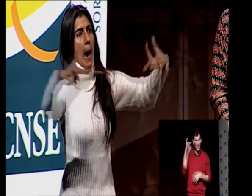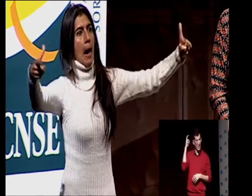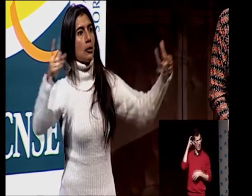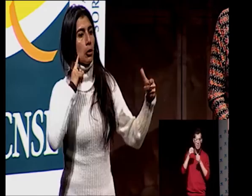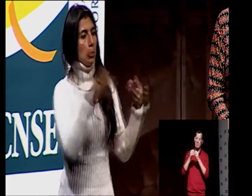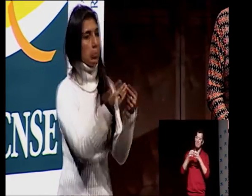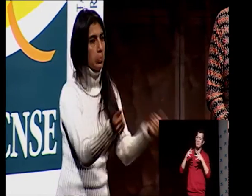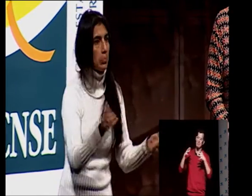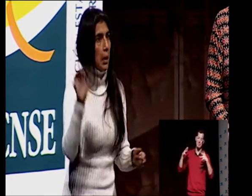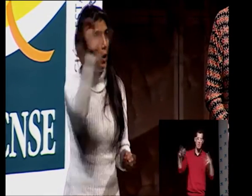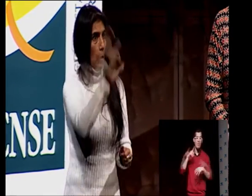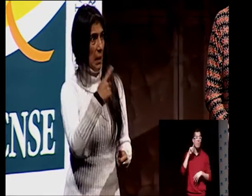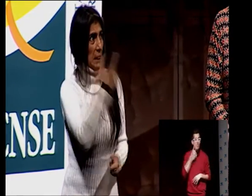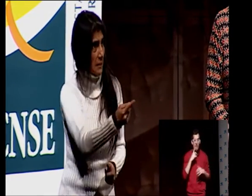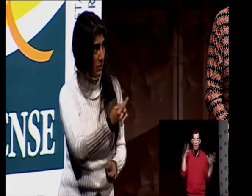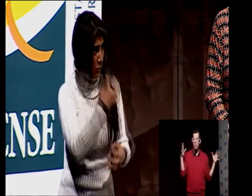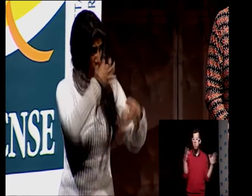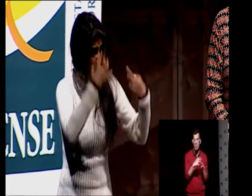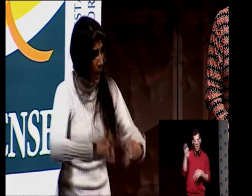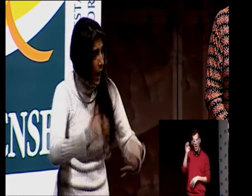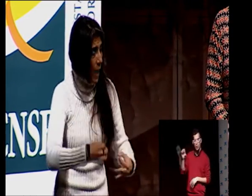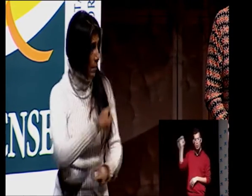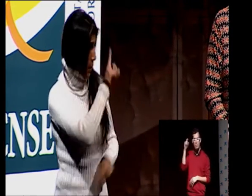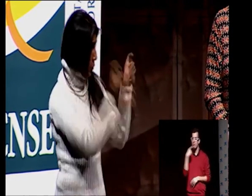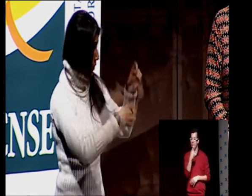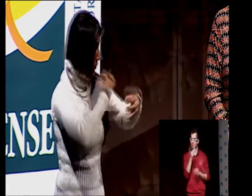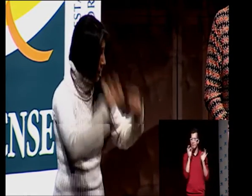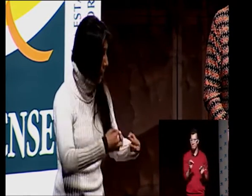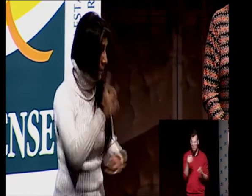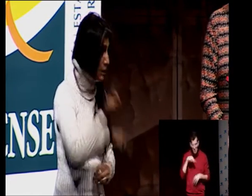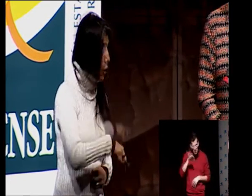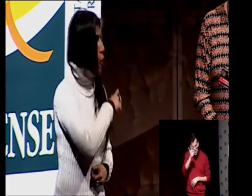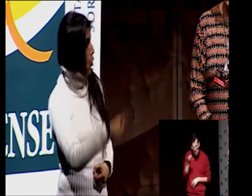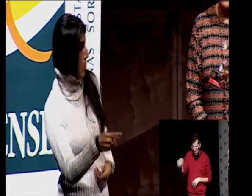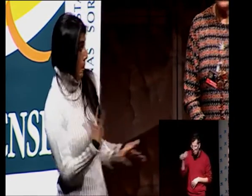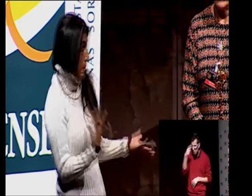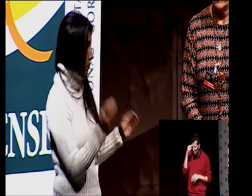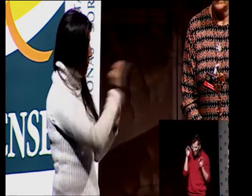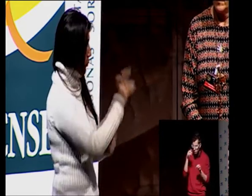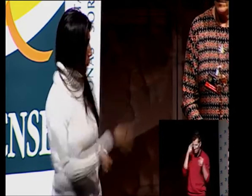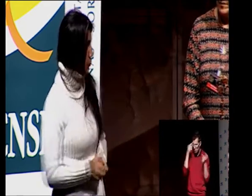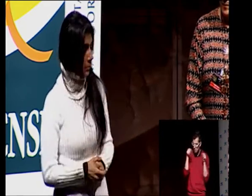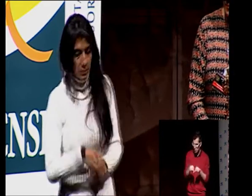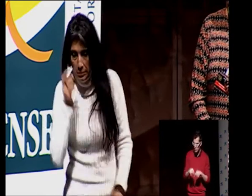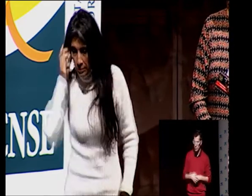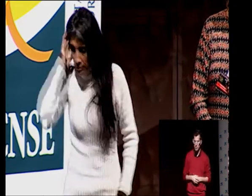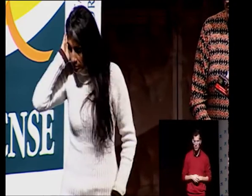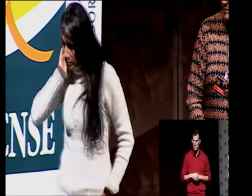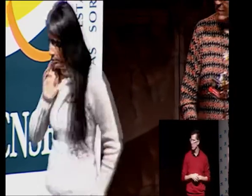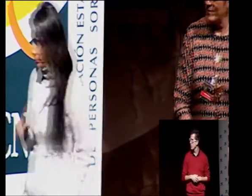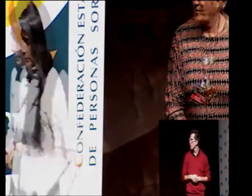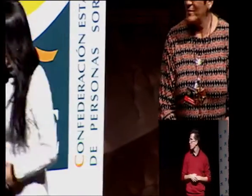ejemplo no sabemos lo que va a ocurrir porque dicen que cada vez se amplía más el número de implantes Y eso va a hacer